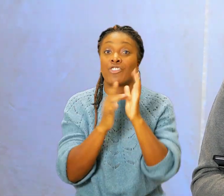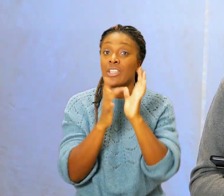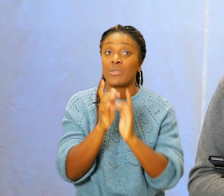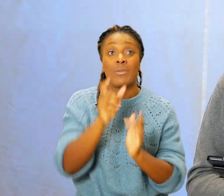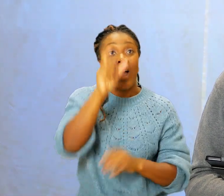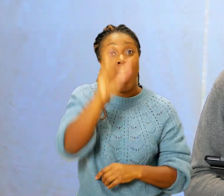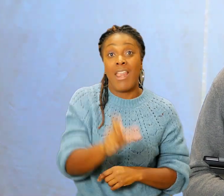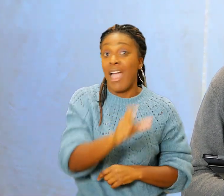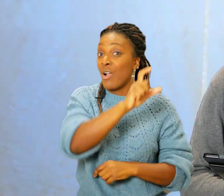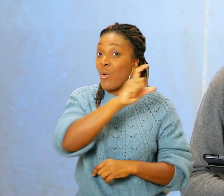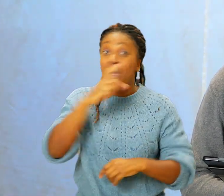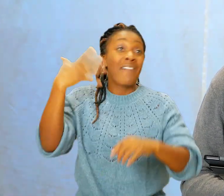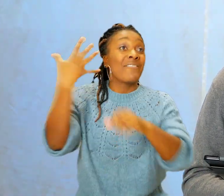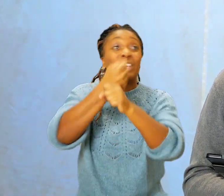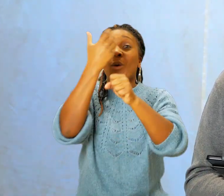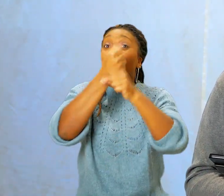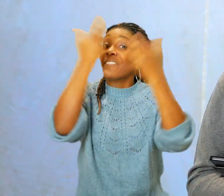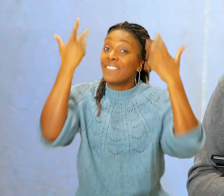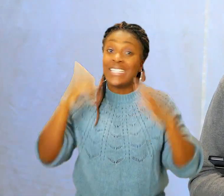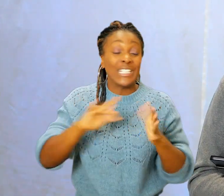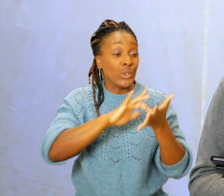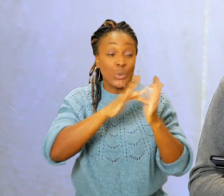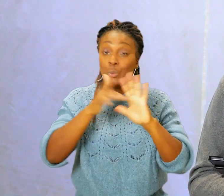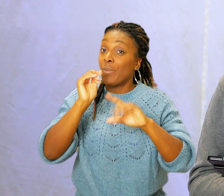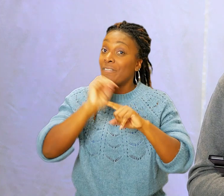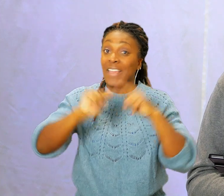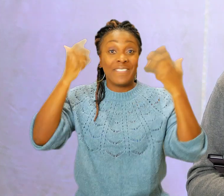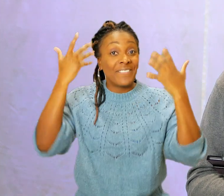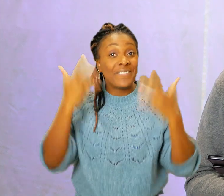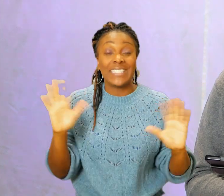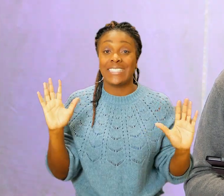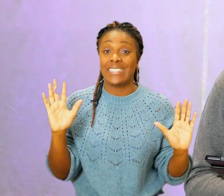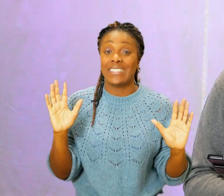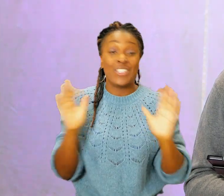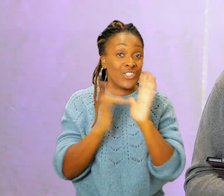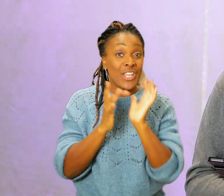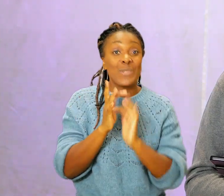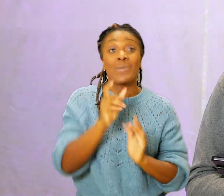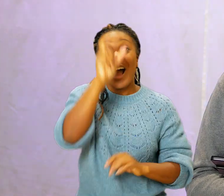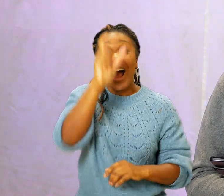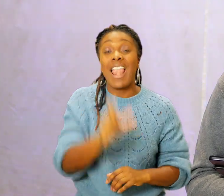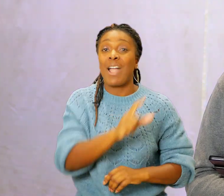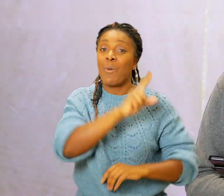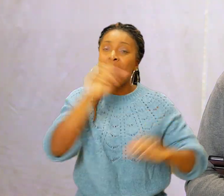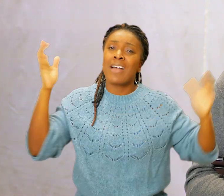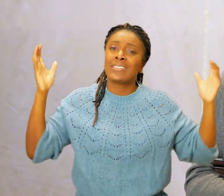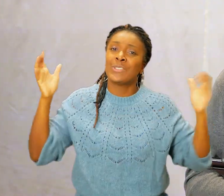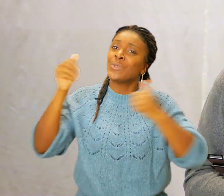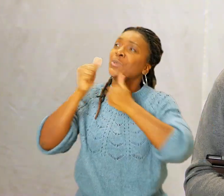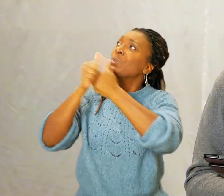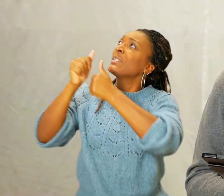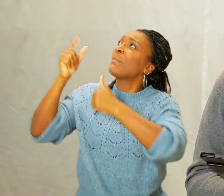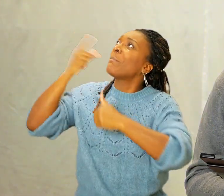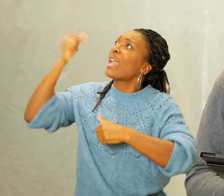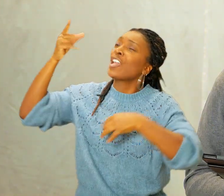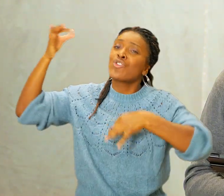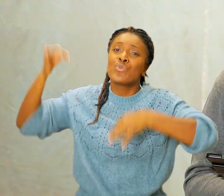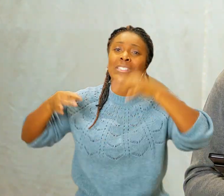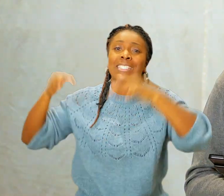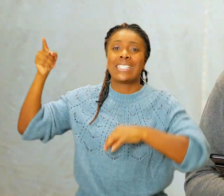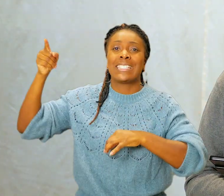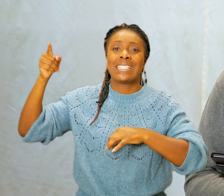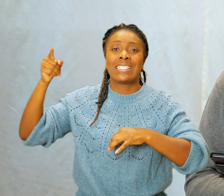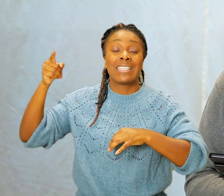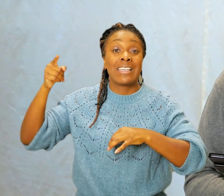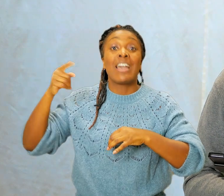croix. Parce qu'il a tout accompli à la croix, parce qu'il a satisfait à la justice de son Père, parce que cette grande pierre a